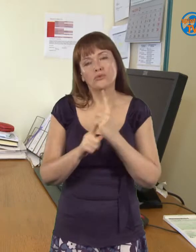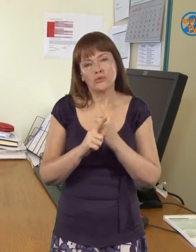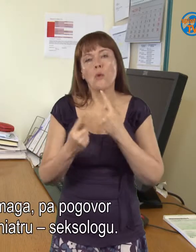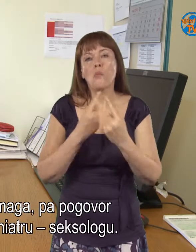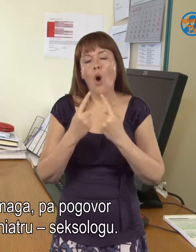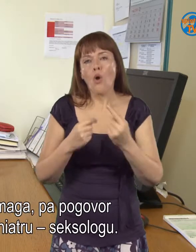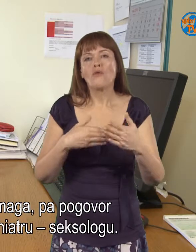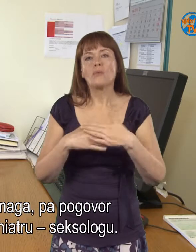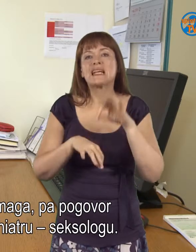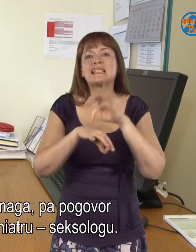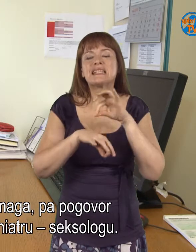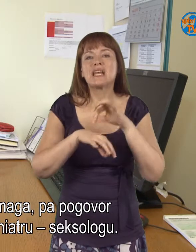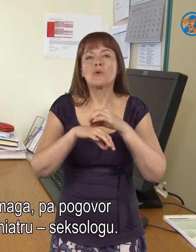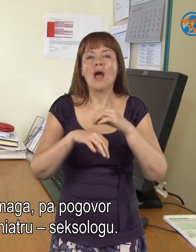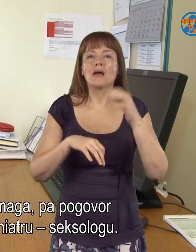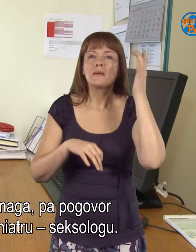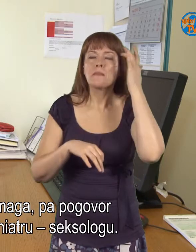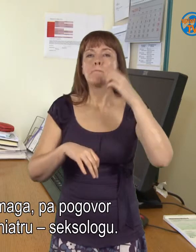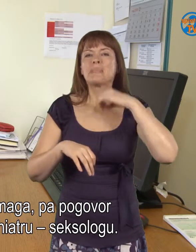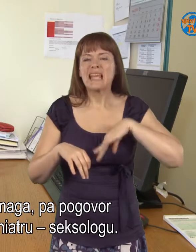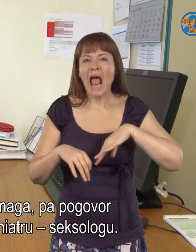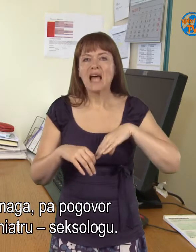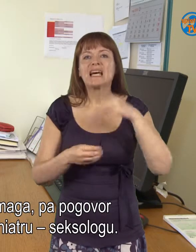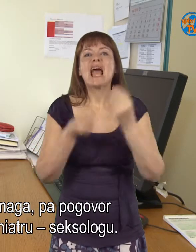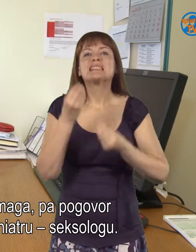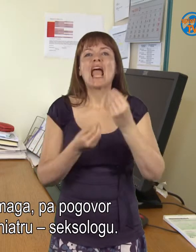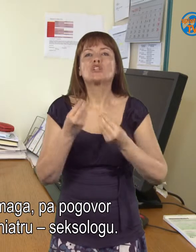pa pogovor pri zdravniku, psihiatru, seksologu.